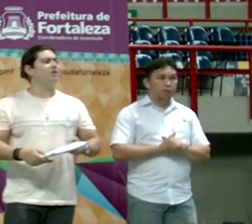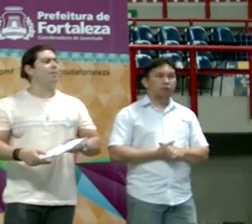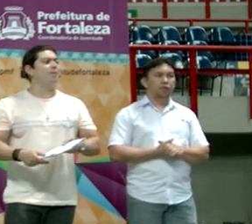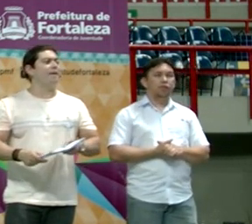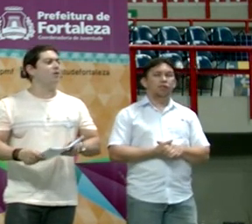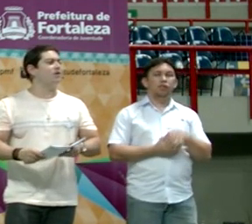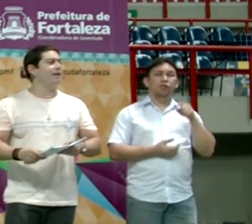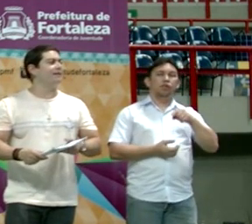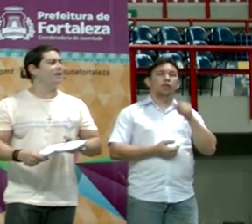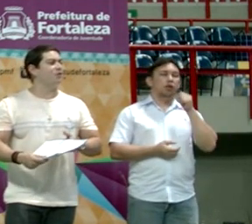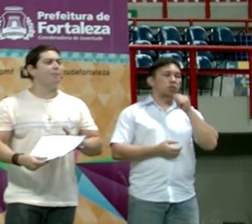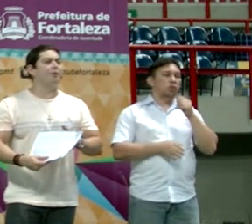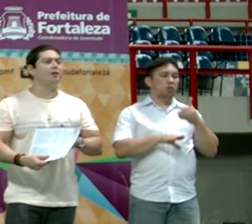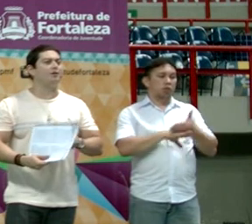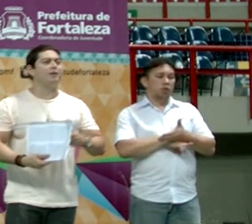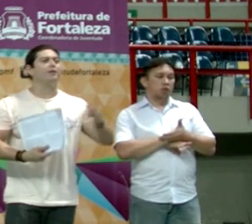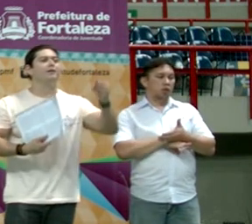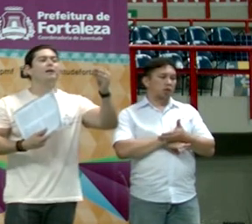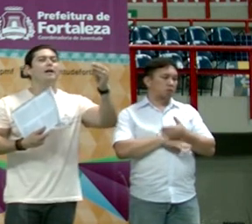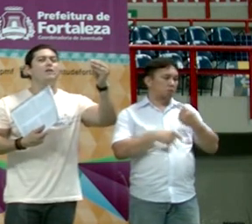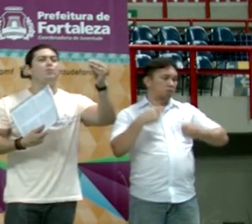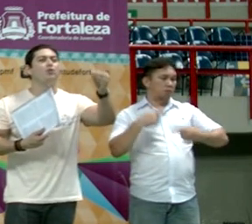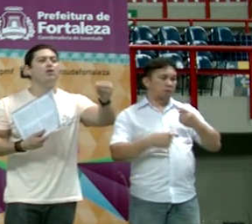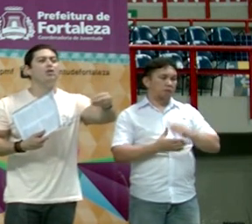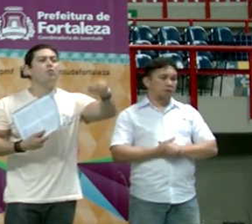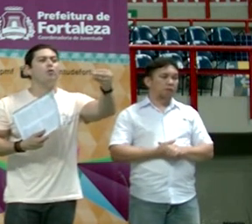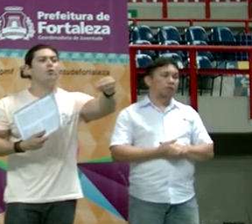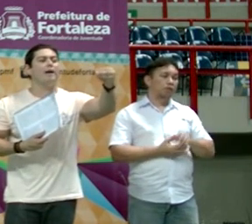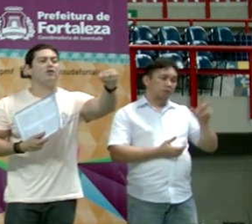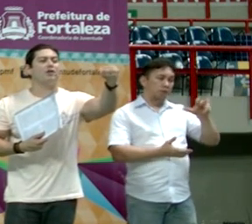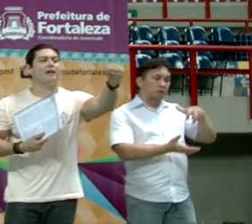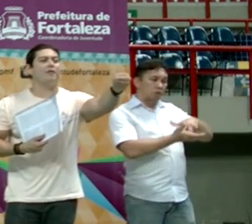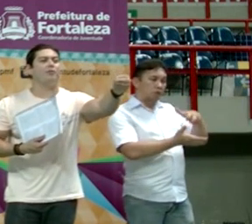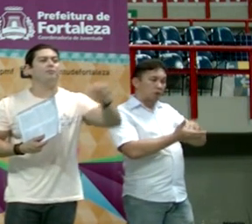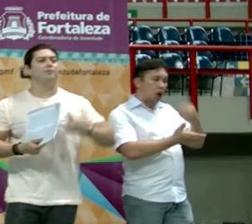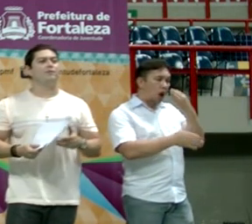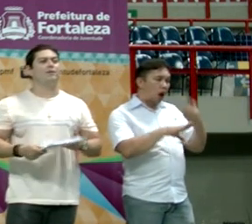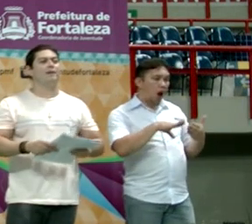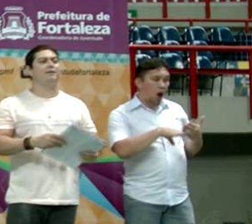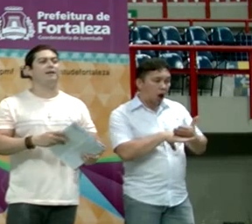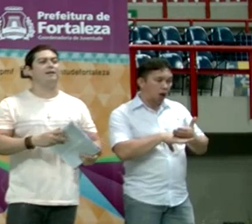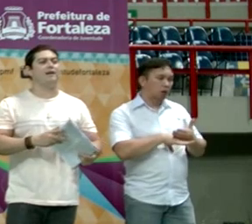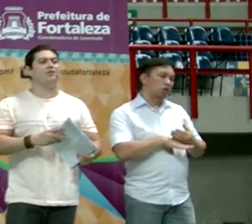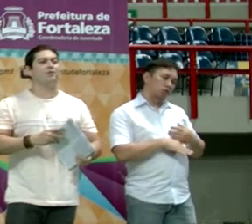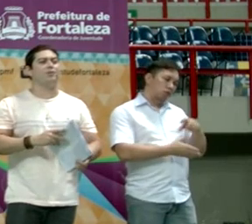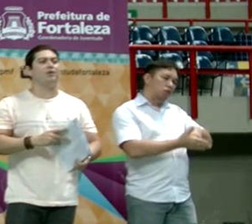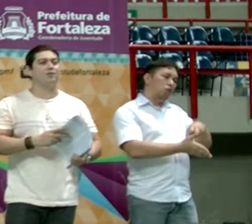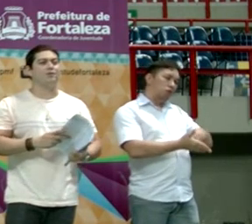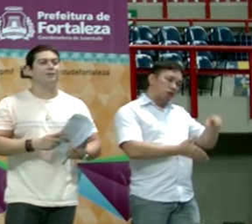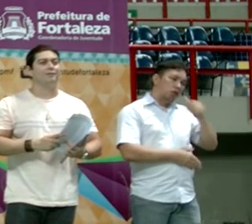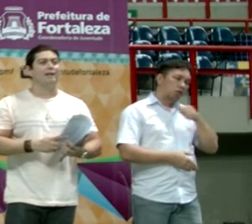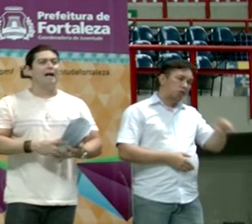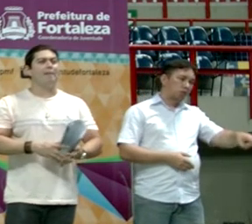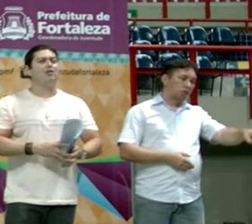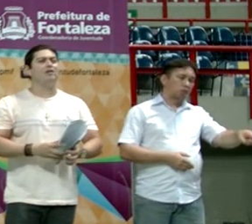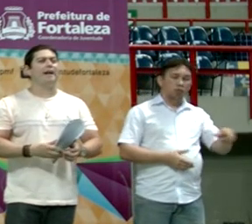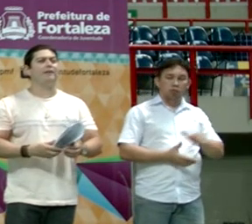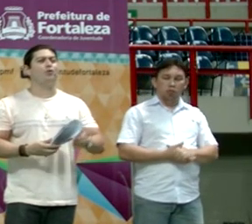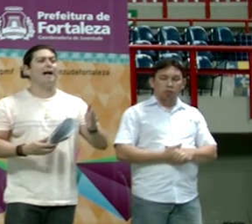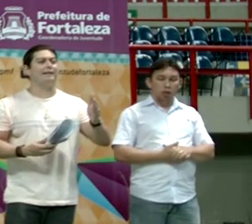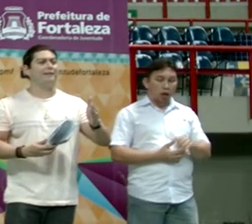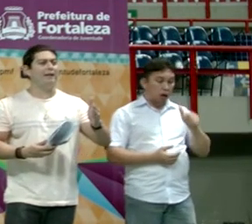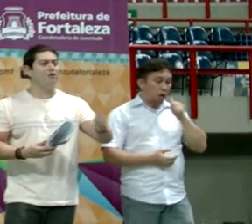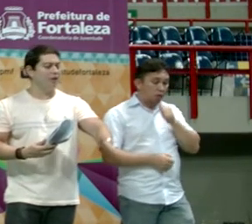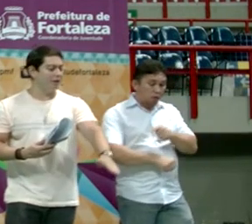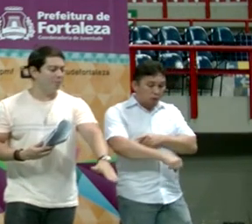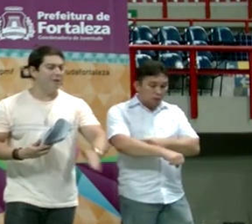Então como é que eles faziam para a mulher não se meter sobre política? Eles puniam quando elas tentavam se meter em assuntos políticos. A menina